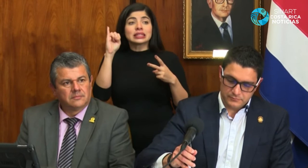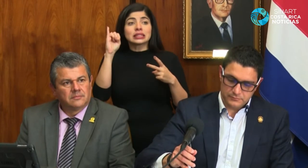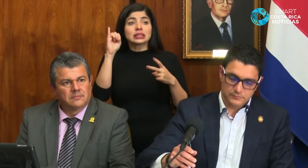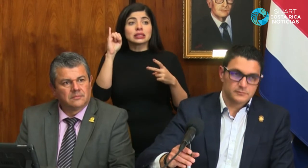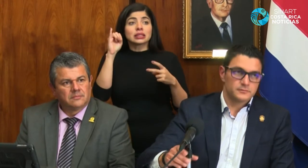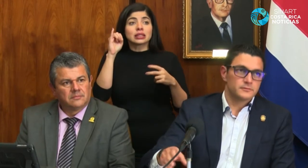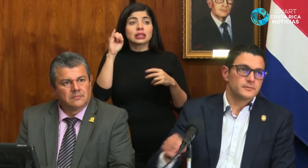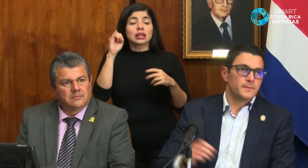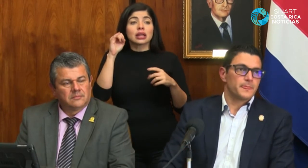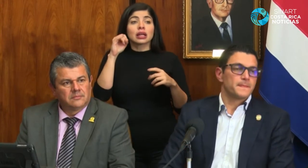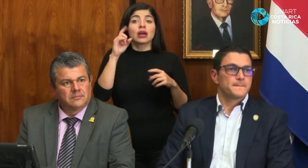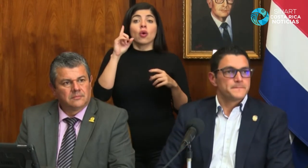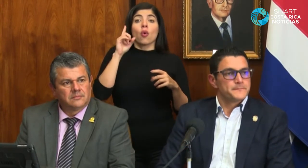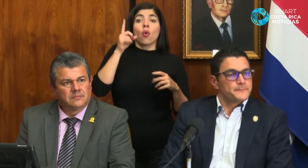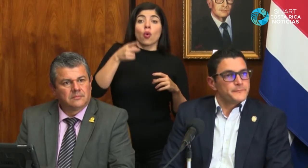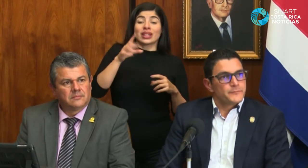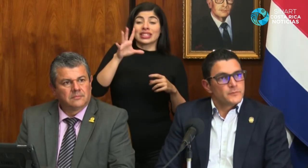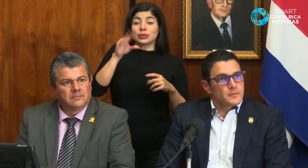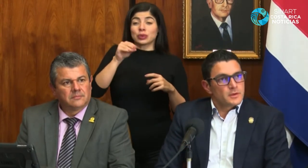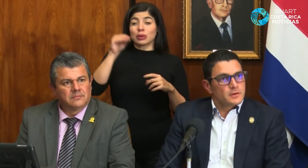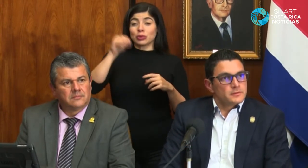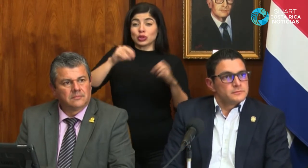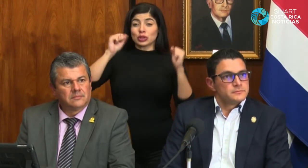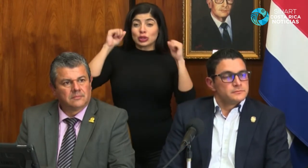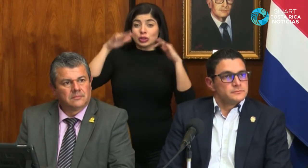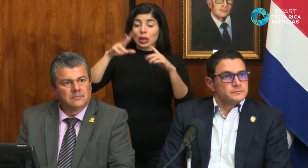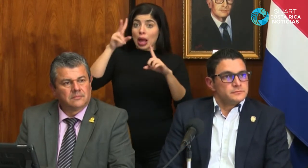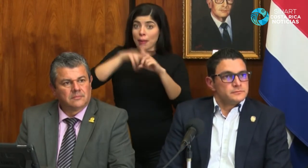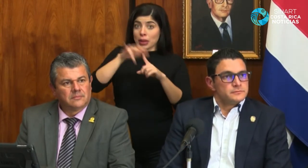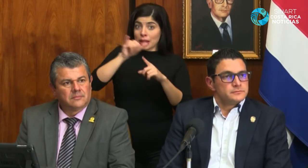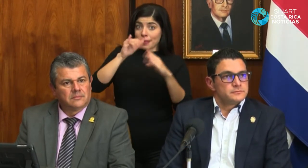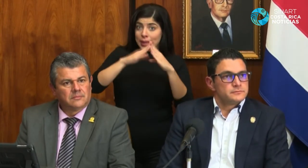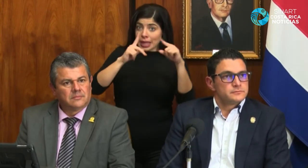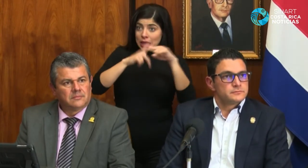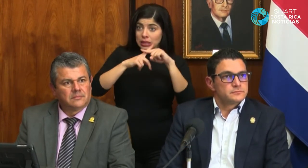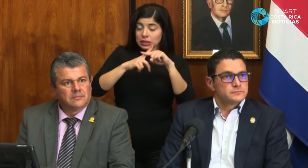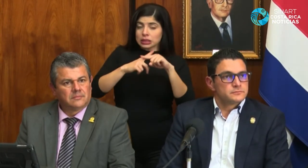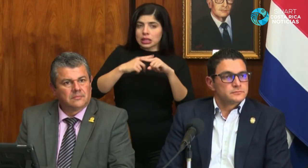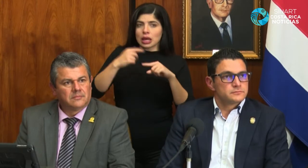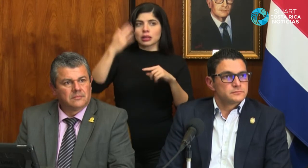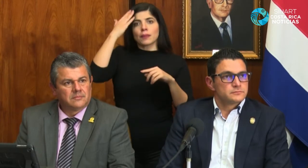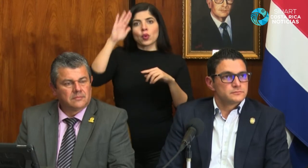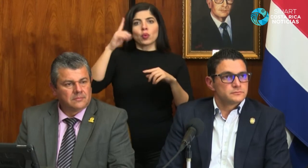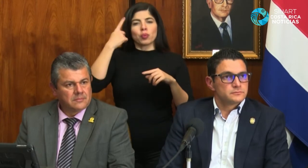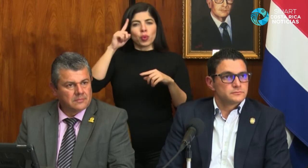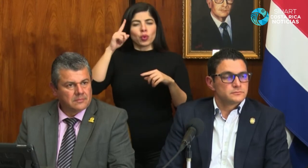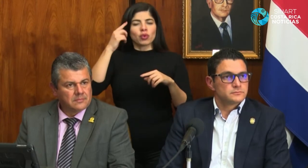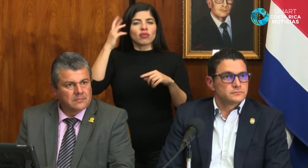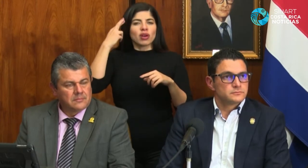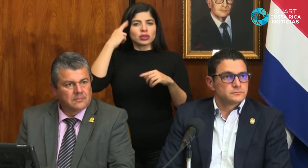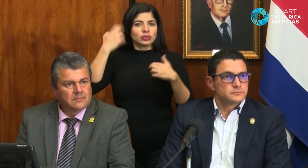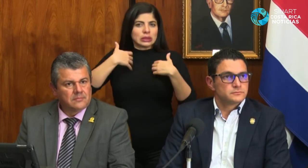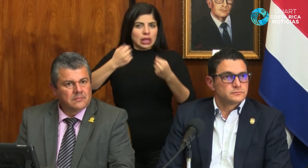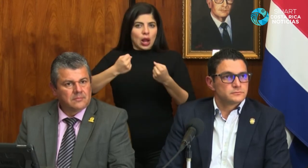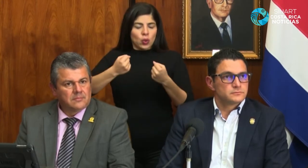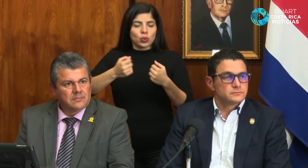aplican la disposición del 50% de aforo también en las iglesias. Esto en cuanto a salud.